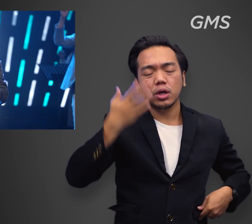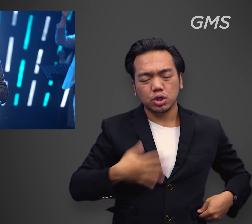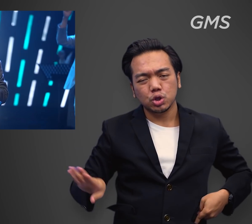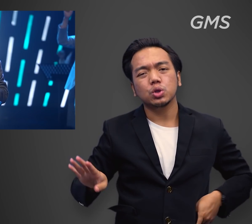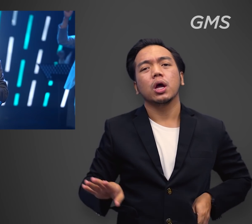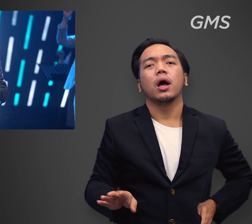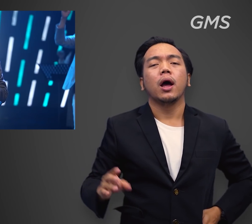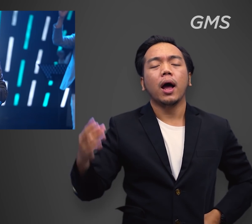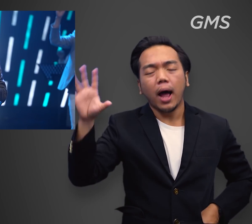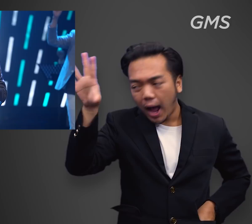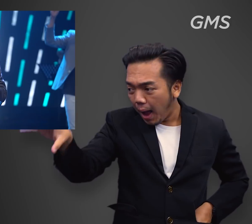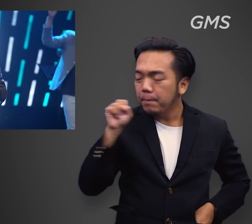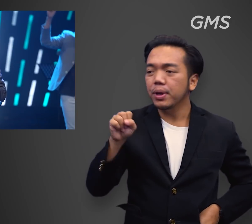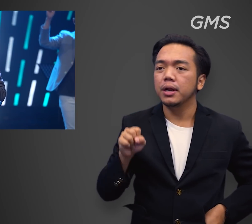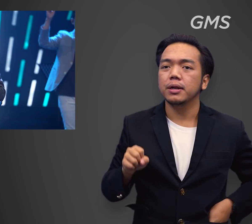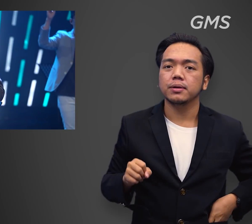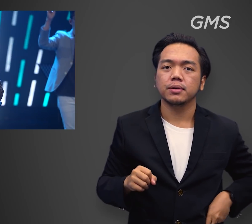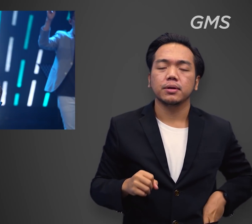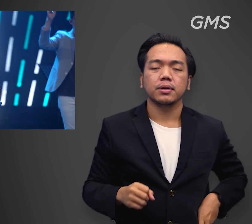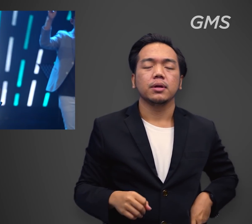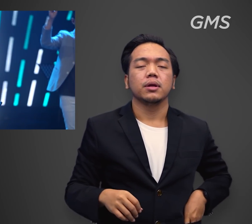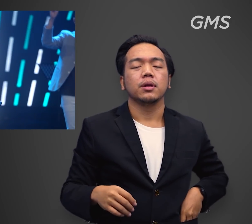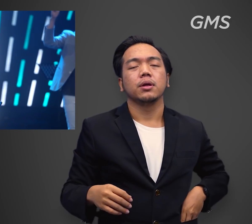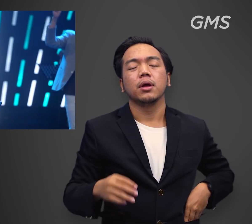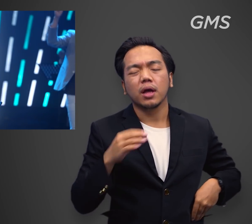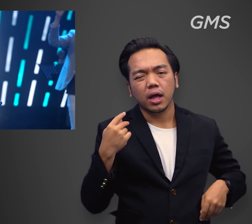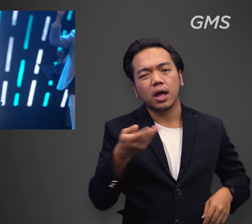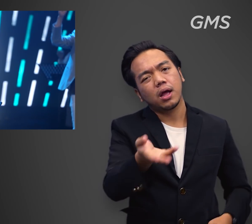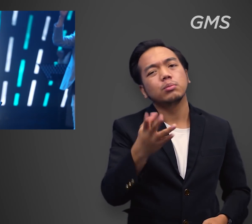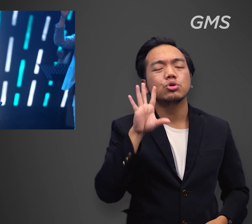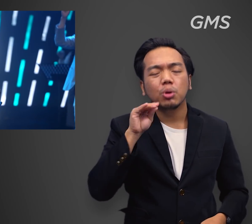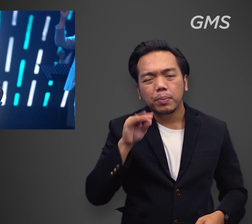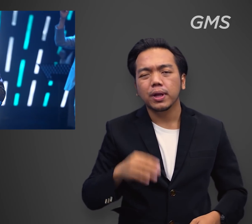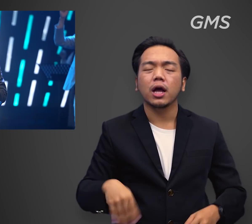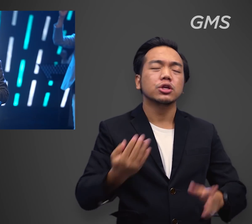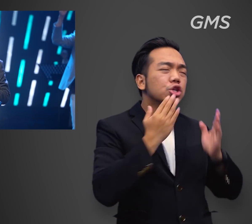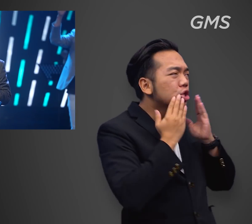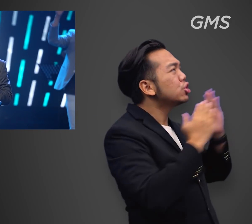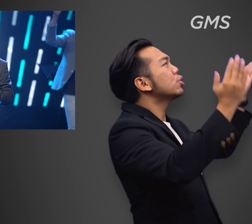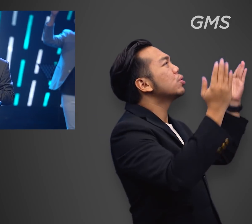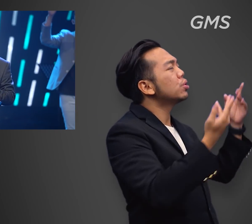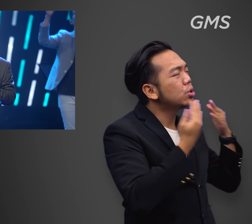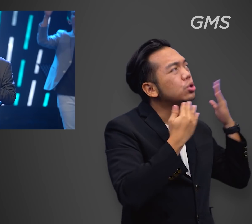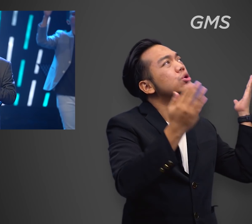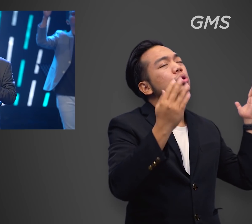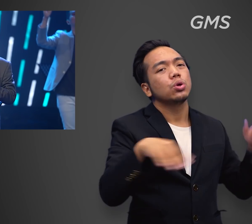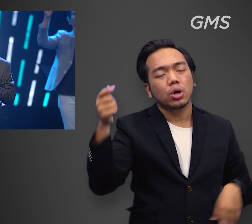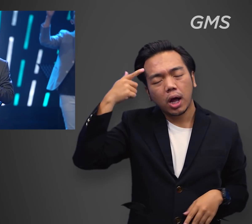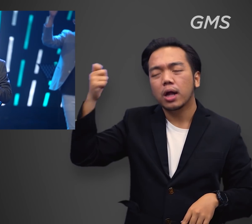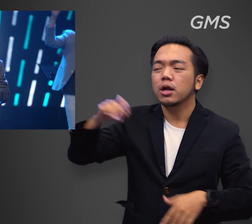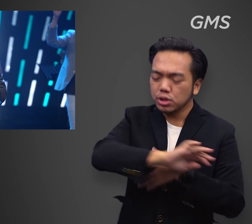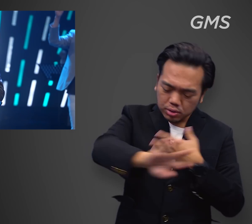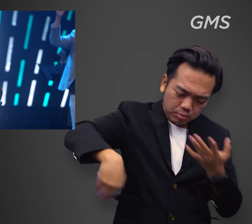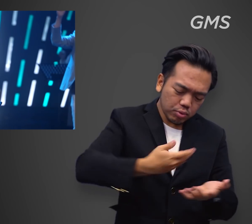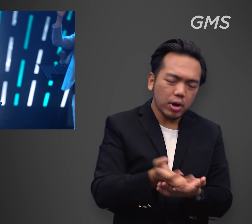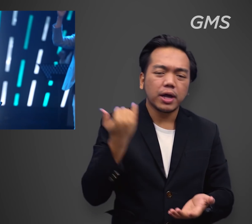tersedia kuasa untuk menyembuhkan semua sakit penyakit kita. Mari ucapkan syukur. Ucapkan syukur. Karena segala